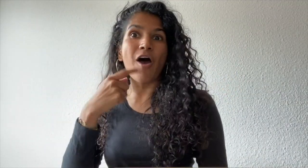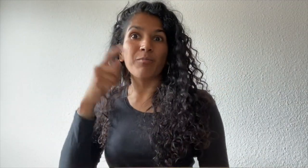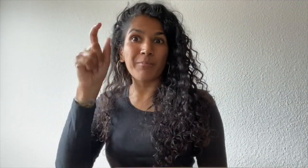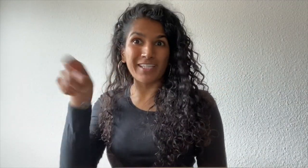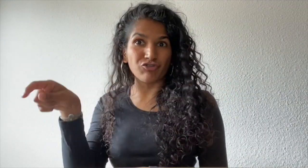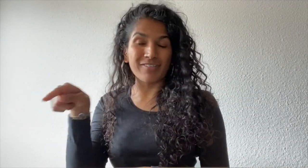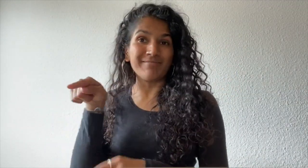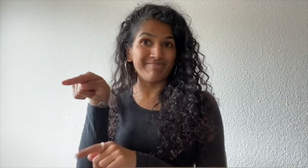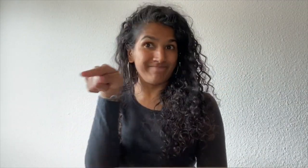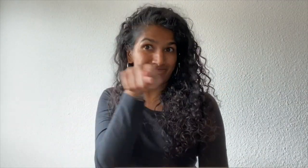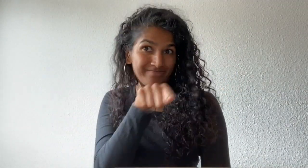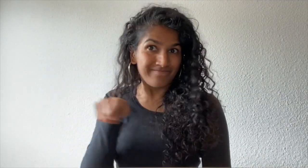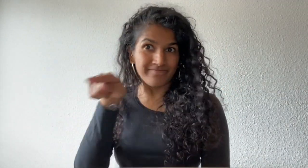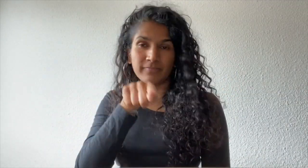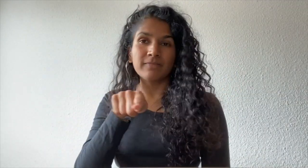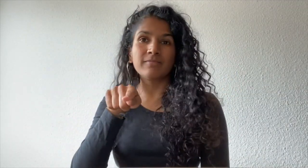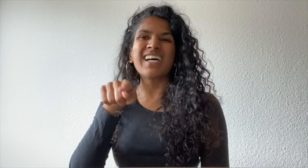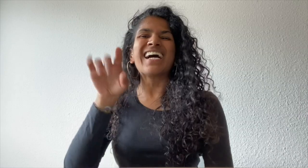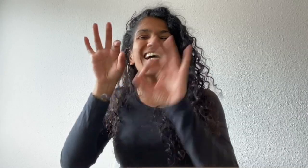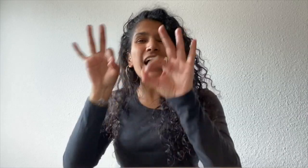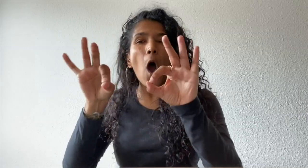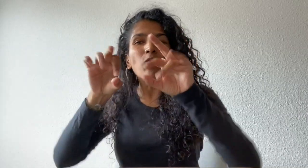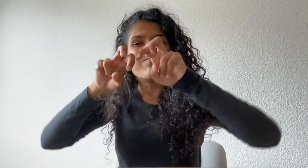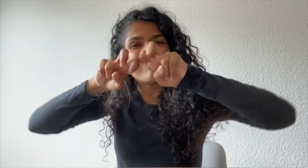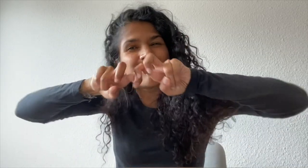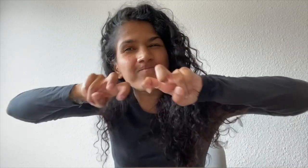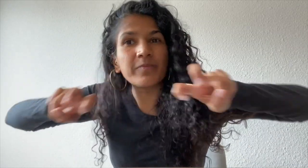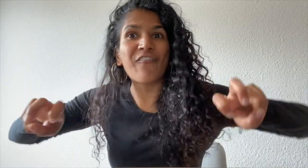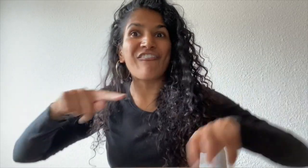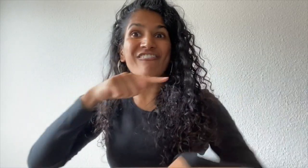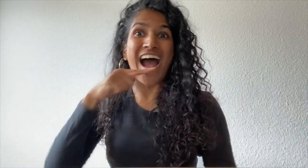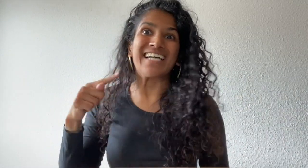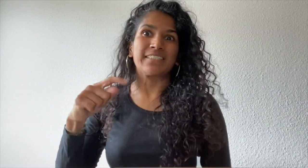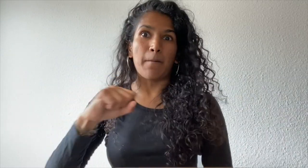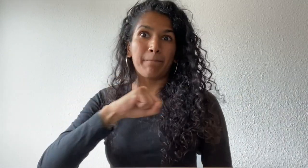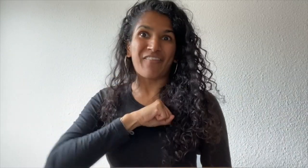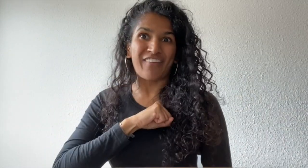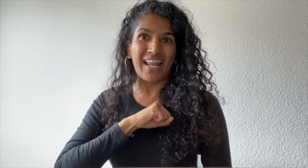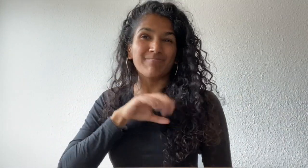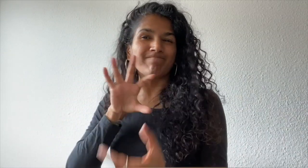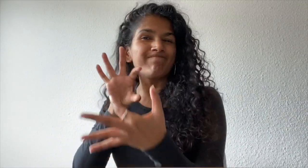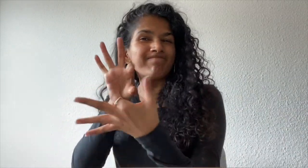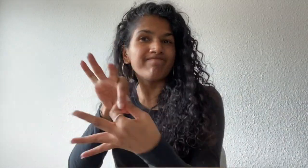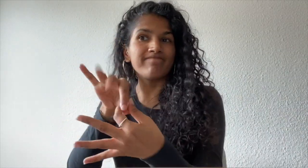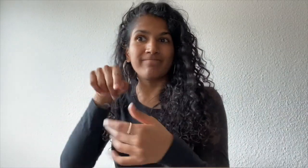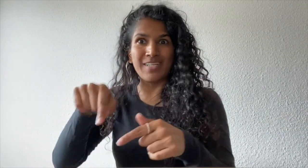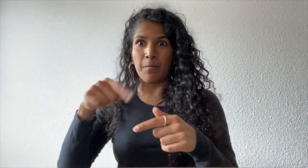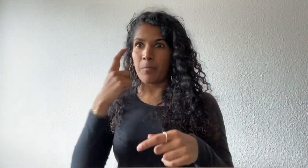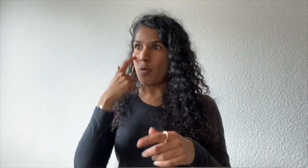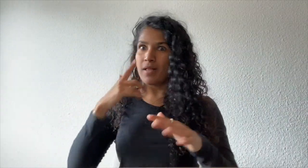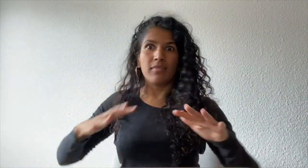von den Privilegien, wie ich eben schon erklärt habe. Um die Gruppe geht es mir. Am Beispiel